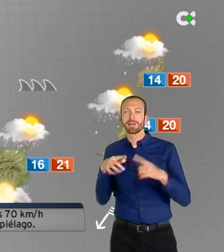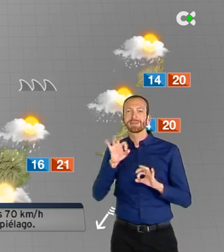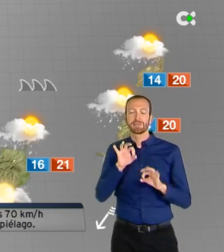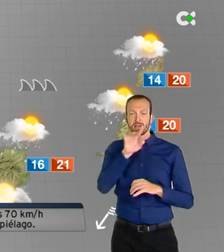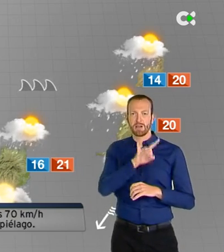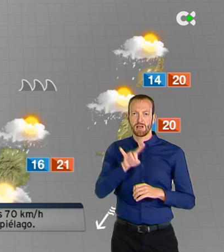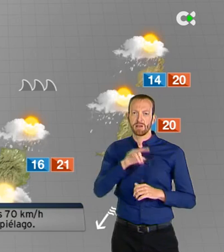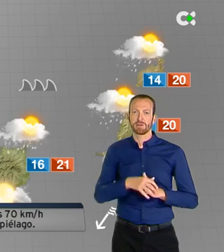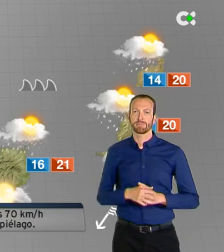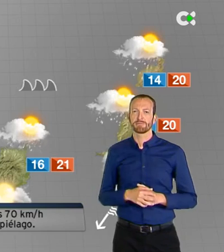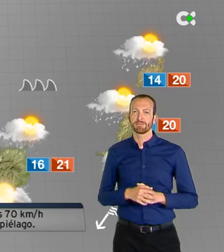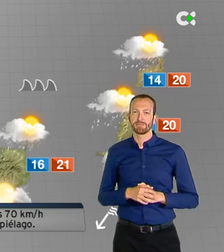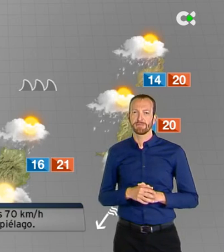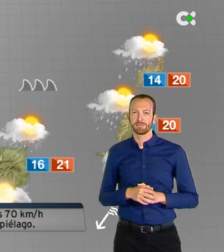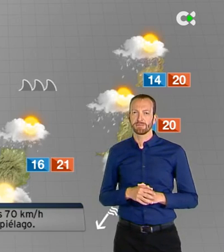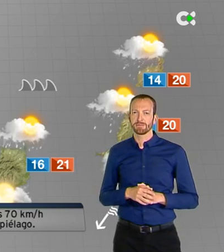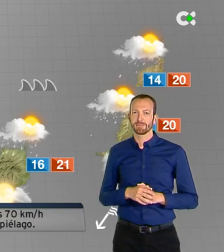algunos puntos del archipiélago.